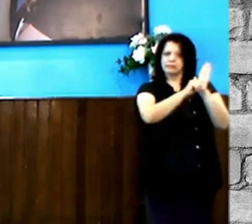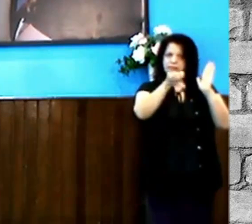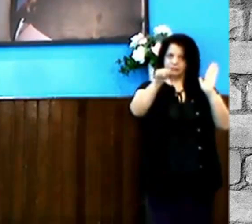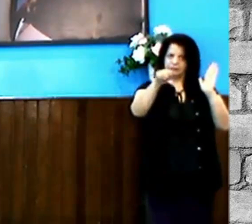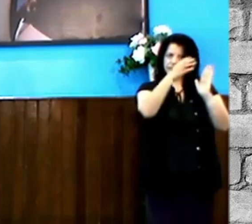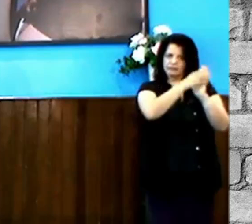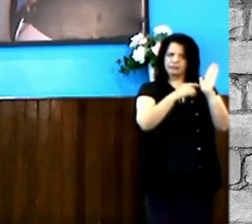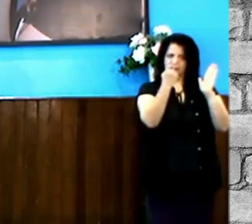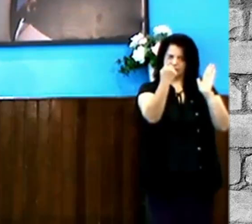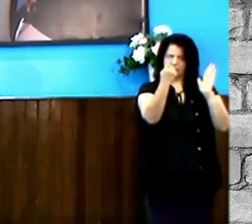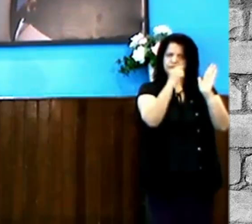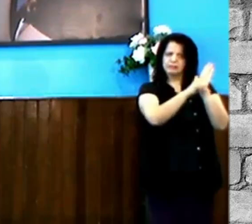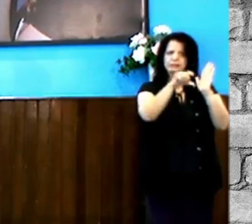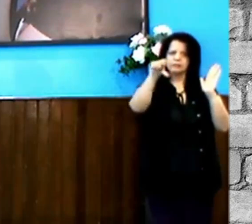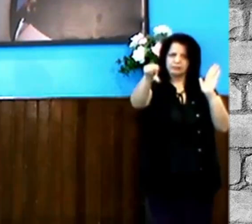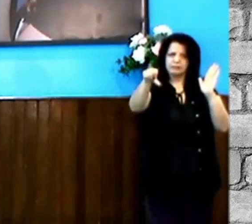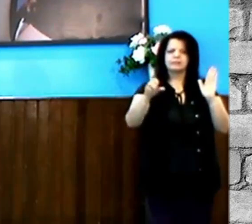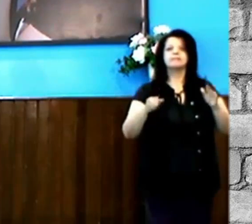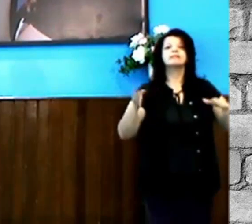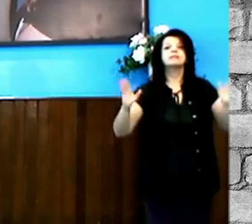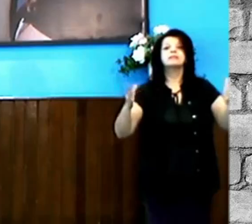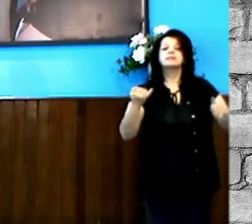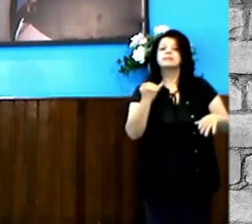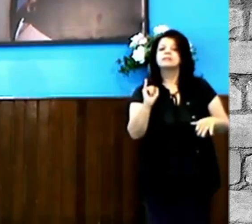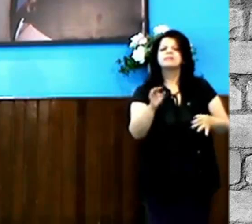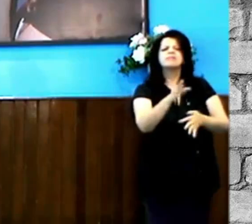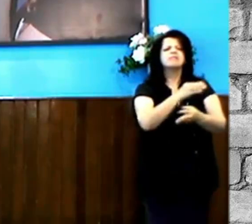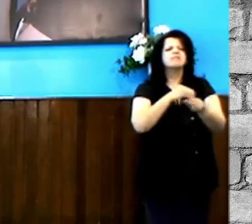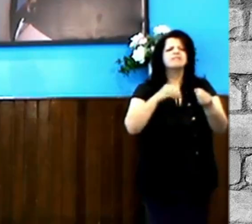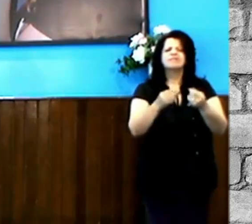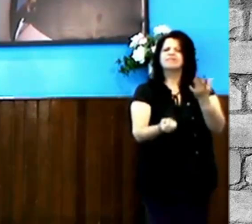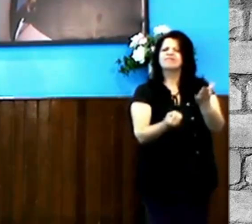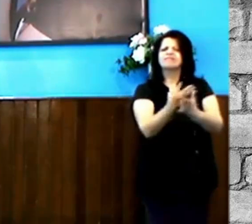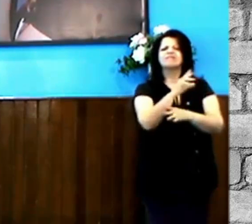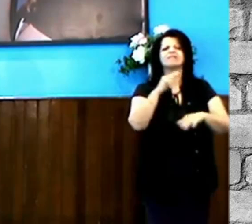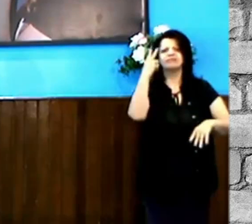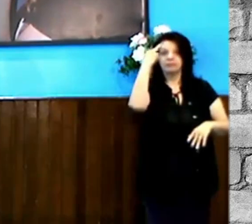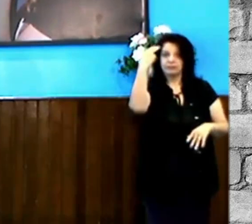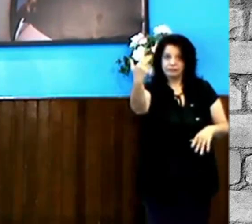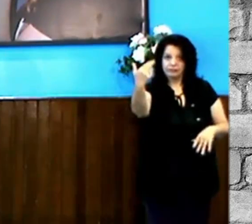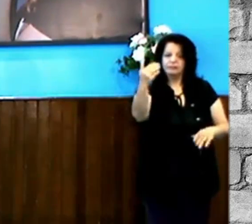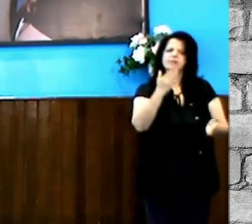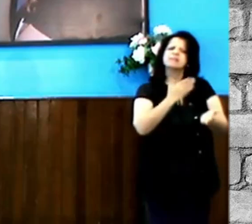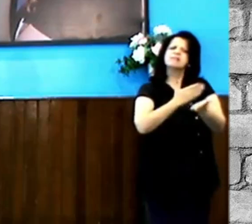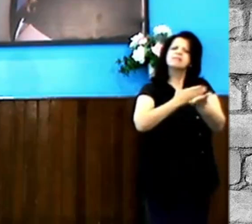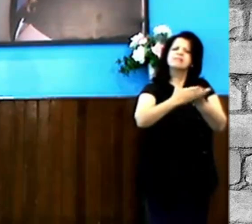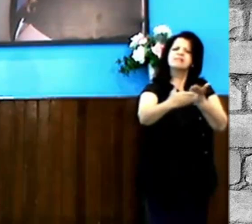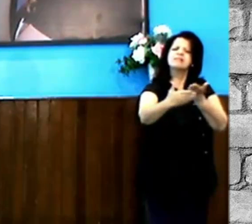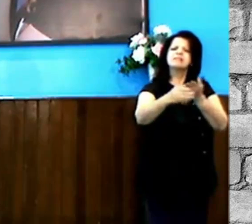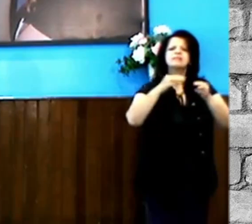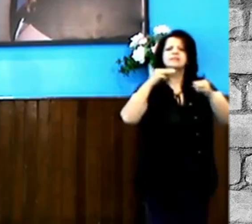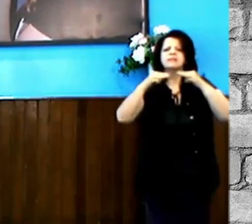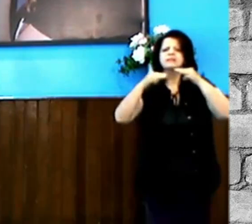Hoje, meus irmãos, se as coisas estivessem acontecendo dentro da normalidade, eu começaria uma série de